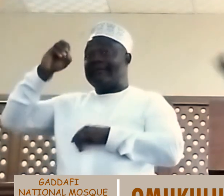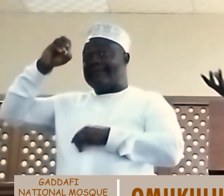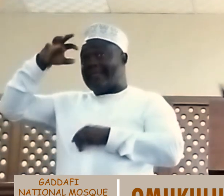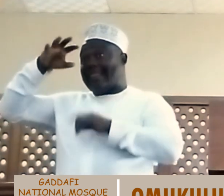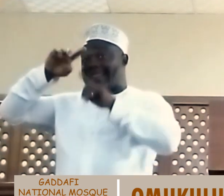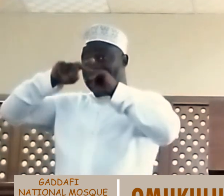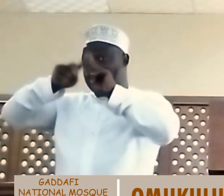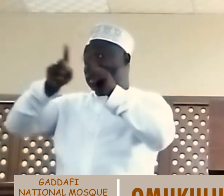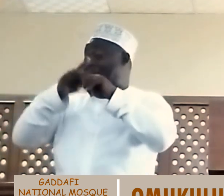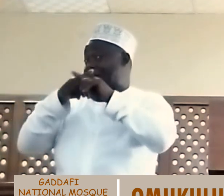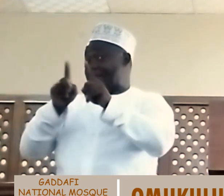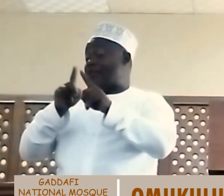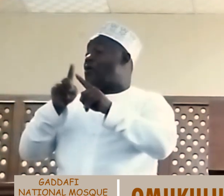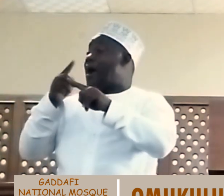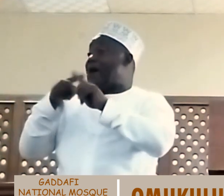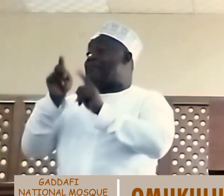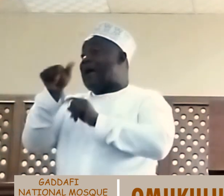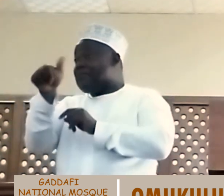byonna ebirala,